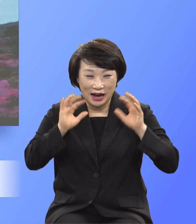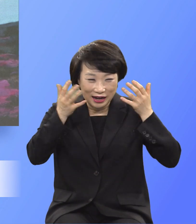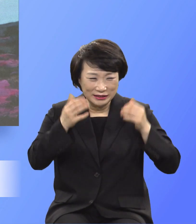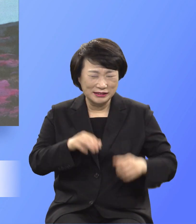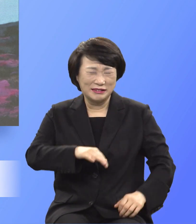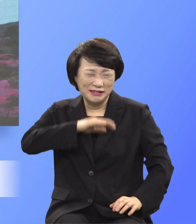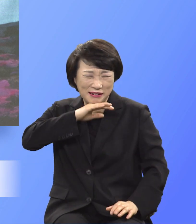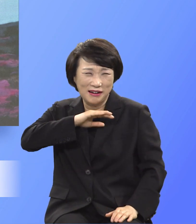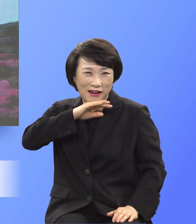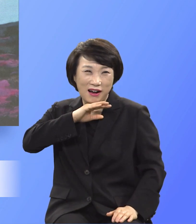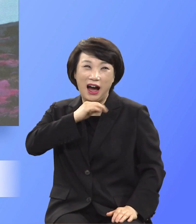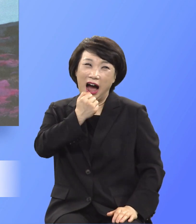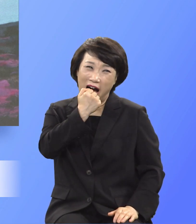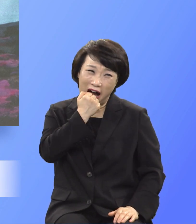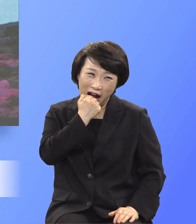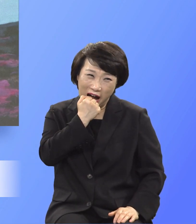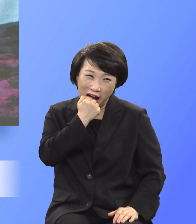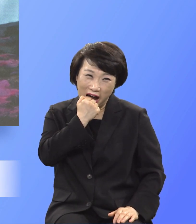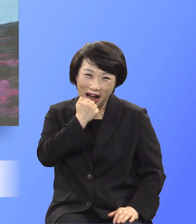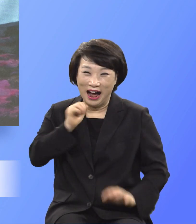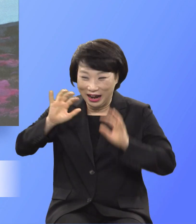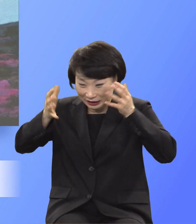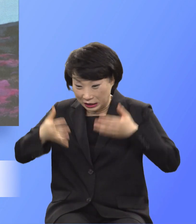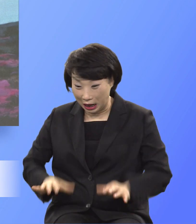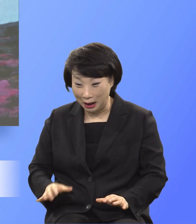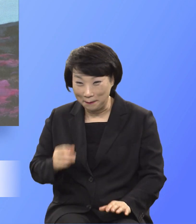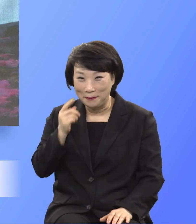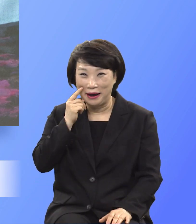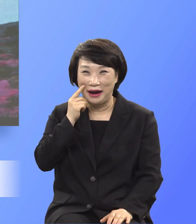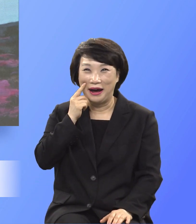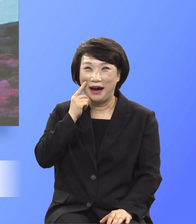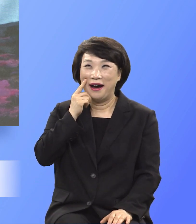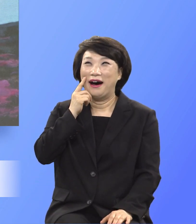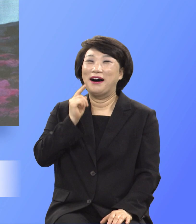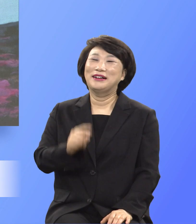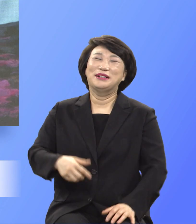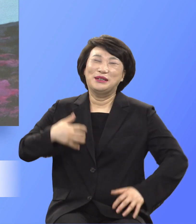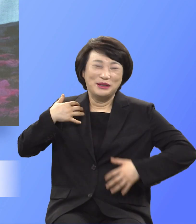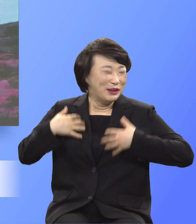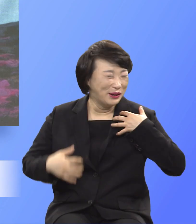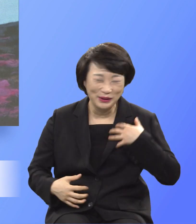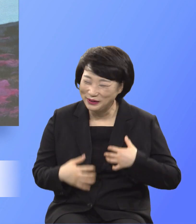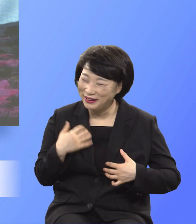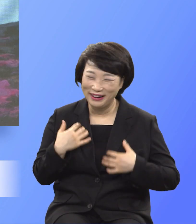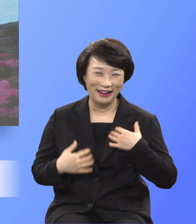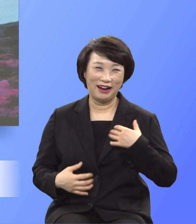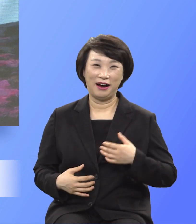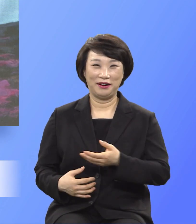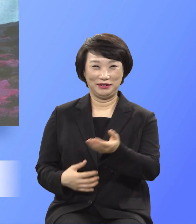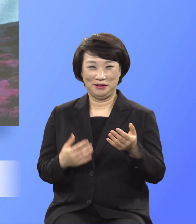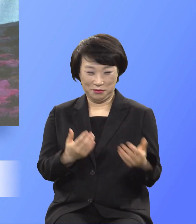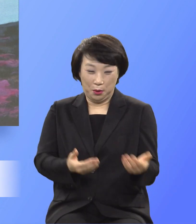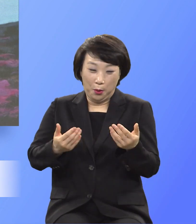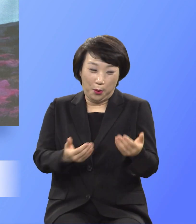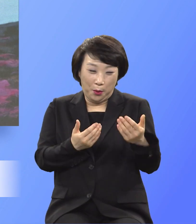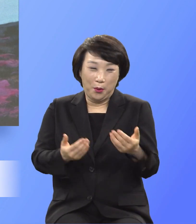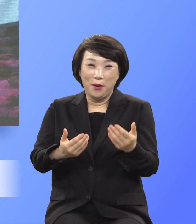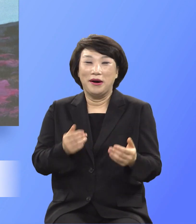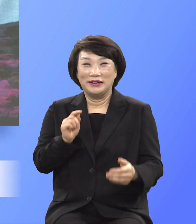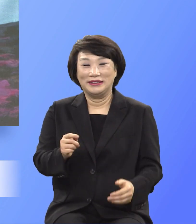기다리다 아이를 하나 낳았을 때 그 기쁨이 그만큼 어마어마한